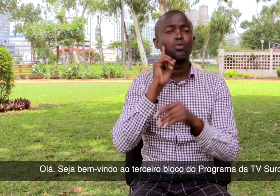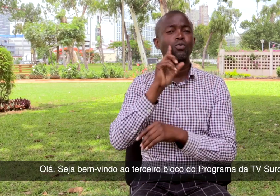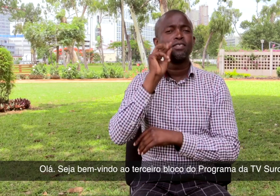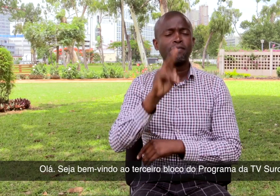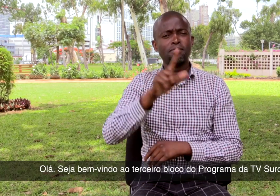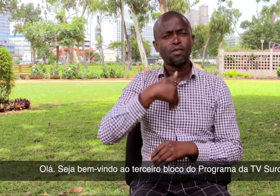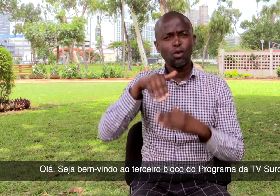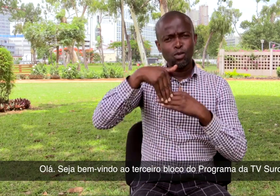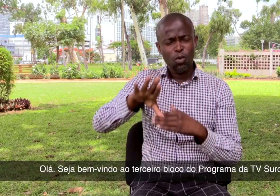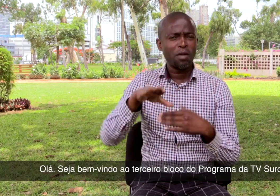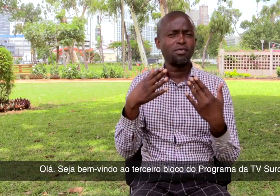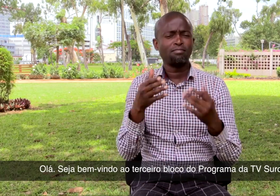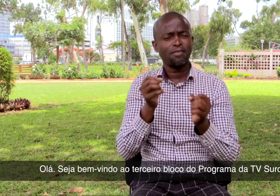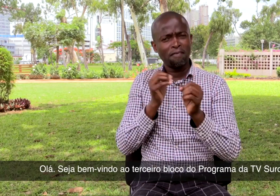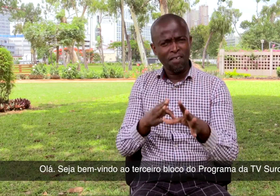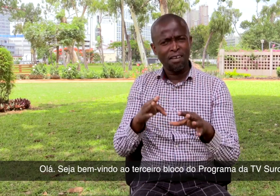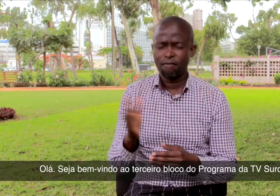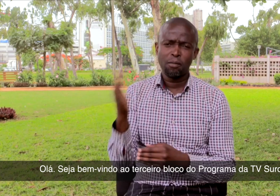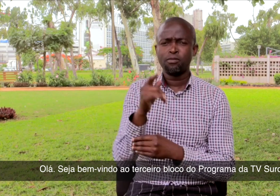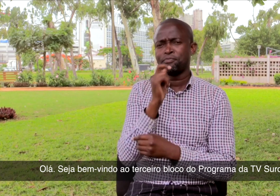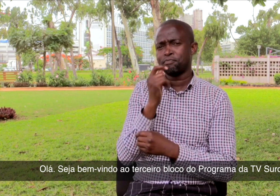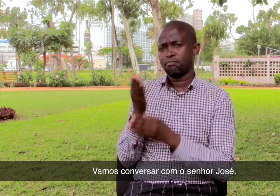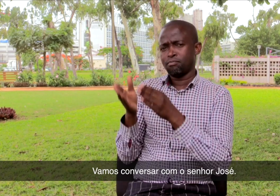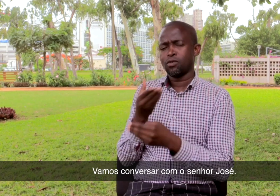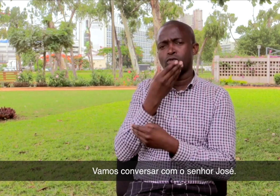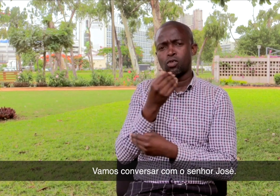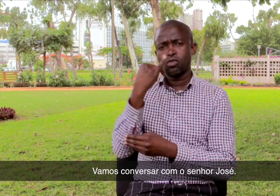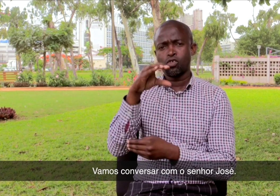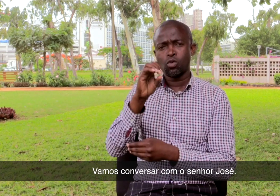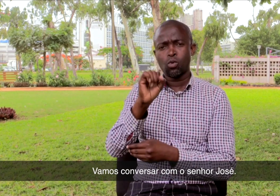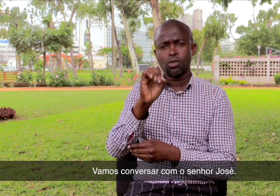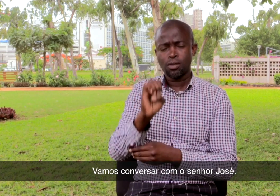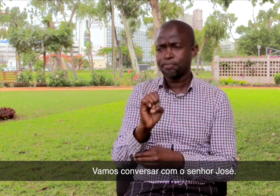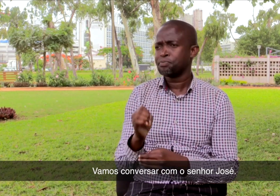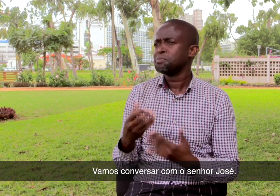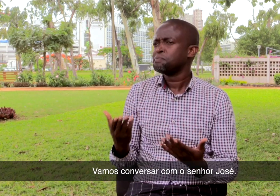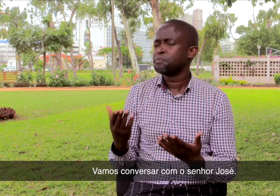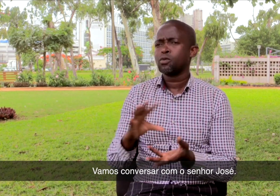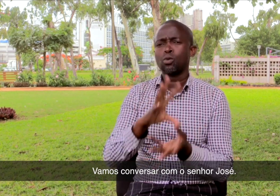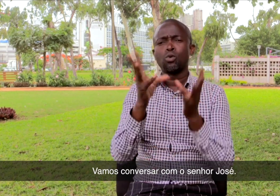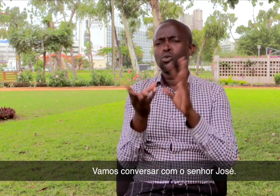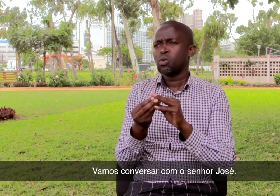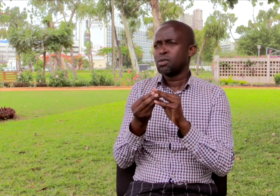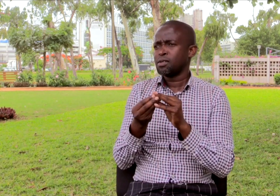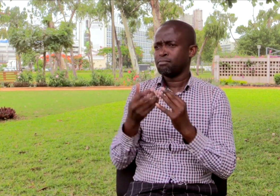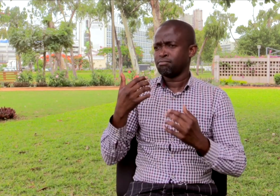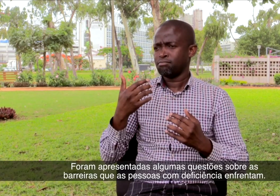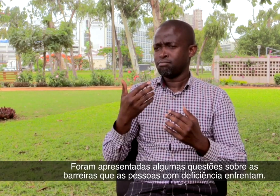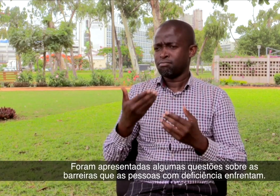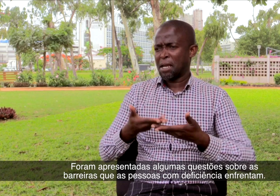Olá, seja bem-vindo ao terceiro bloco do programa da TV Surdo. Neste momento, vamos conversar um pouco com o Sr. José.